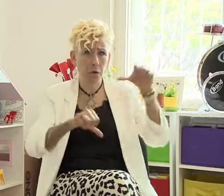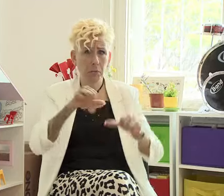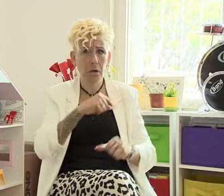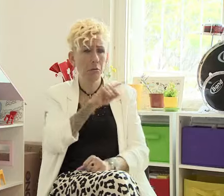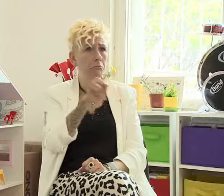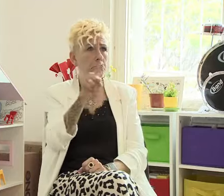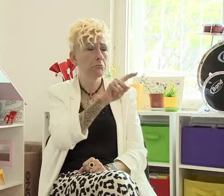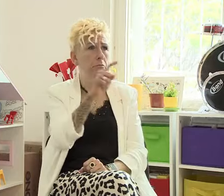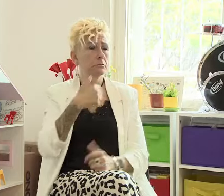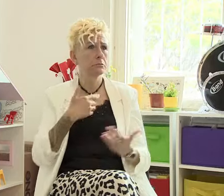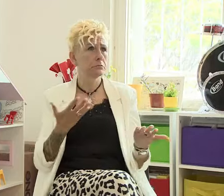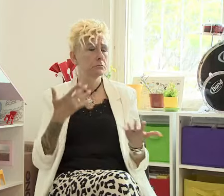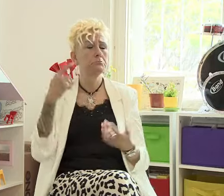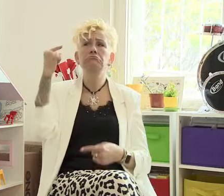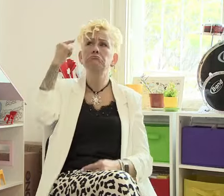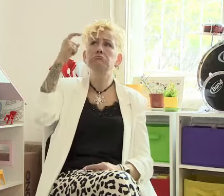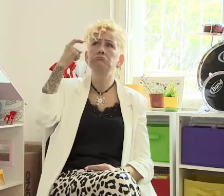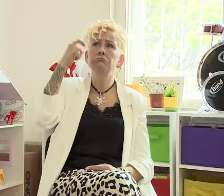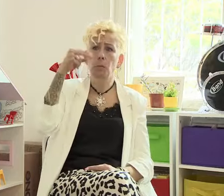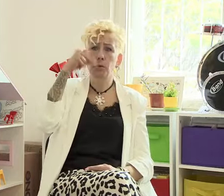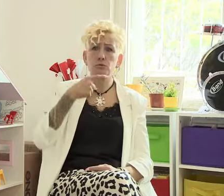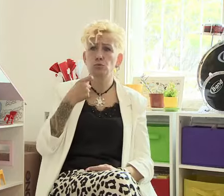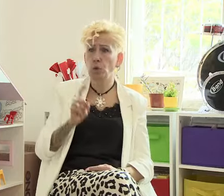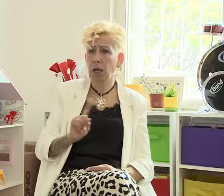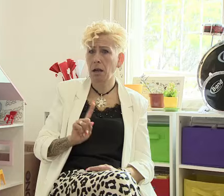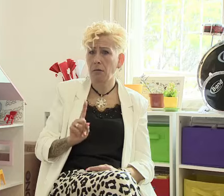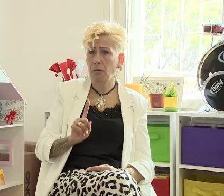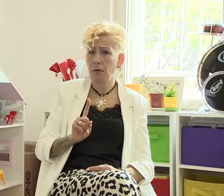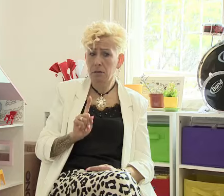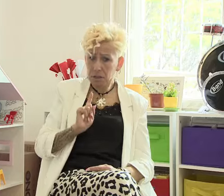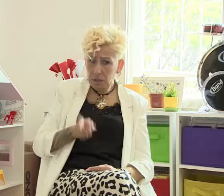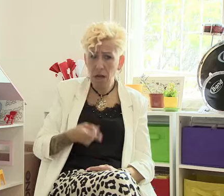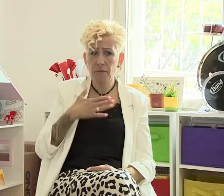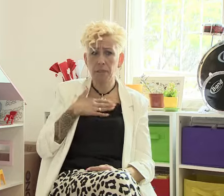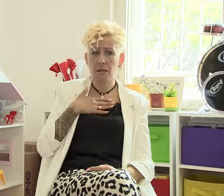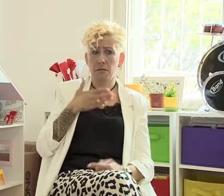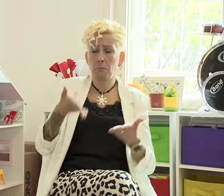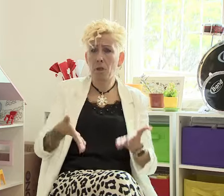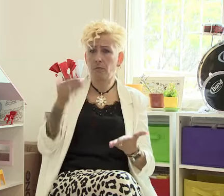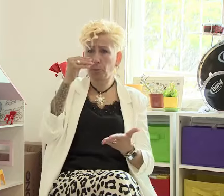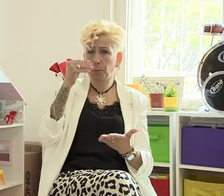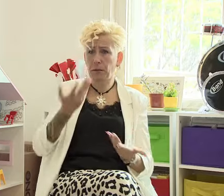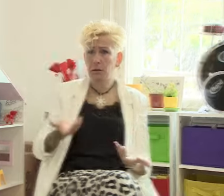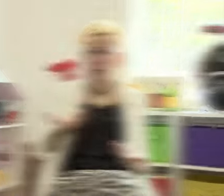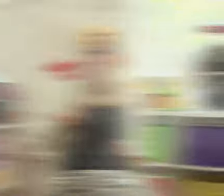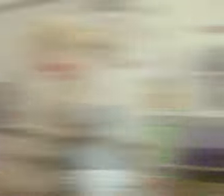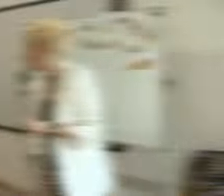химия. Аз си стоя и си мисля, защо нямаме и тук в България? Трябва да имаме.